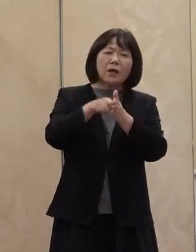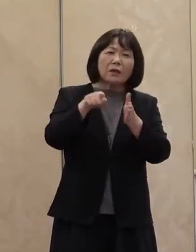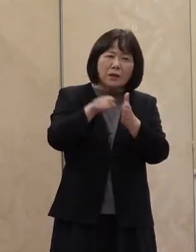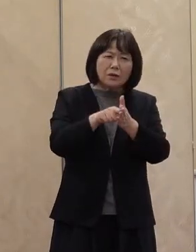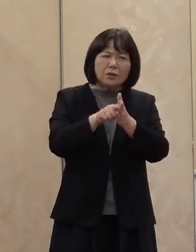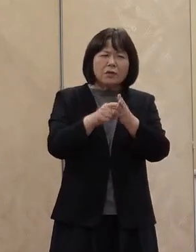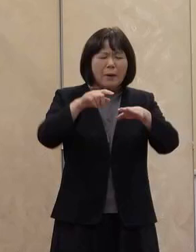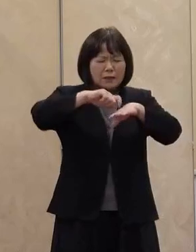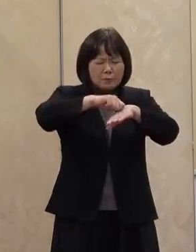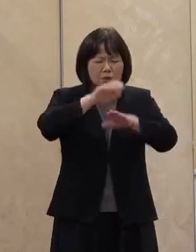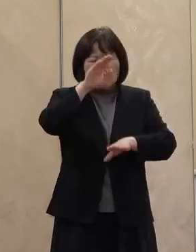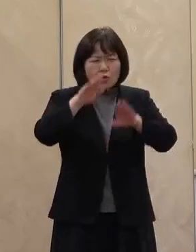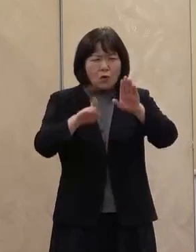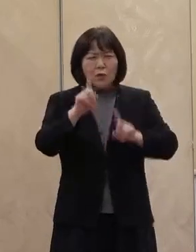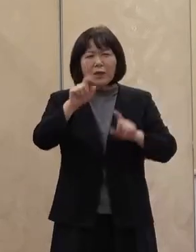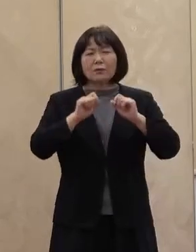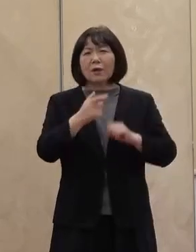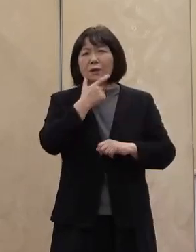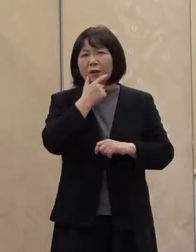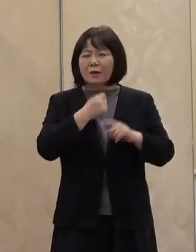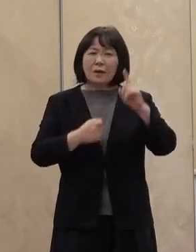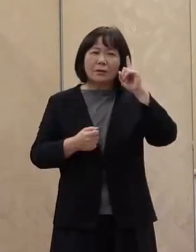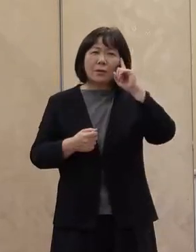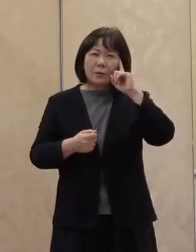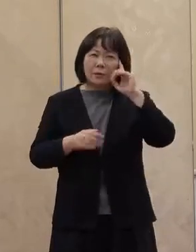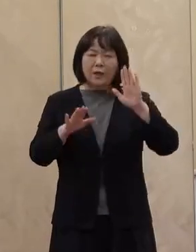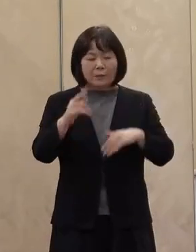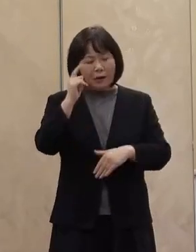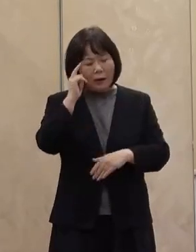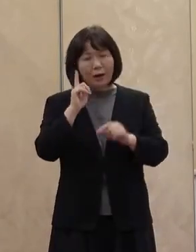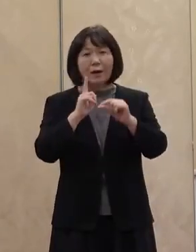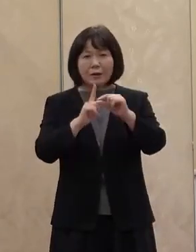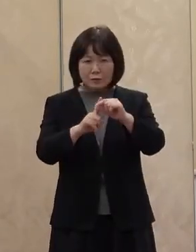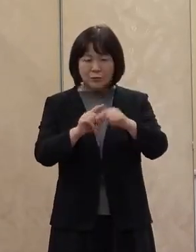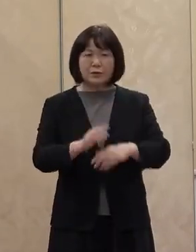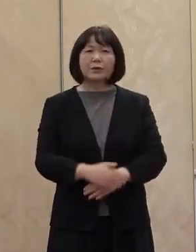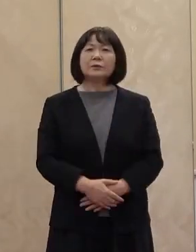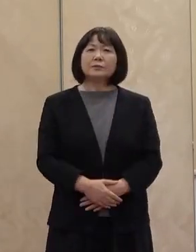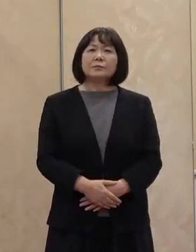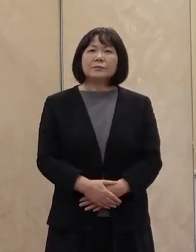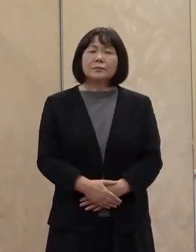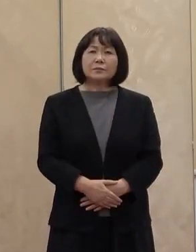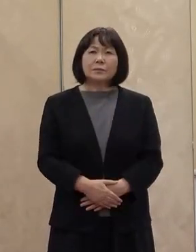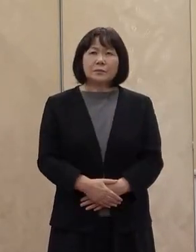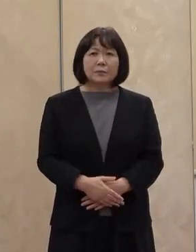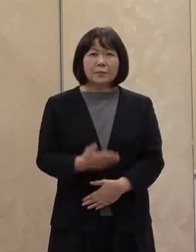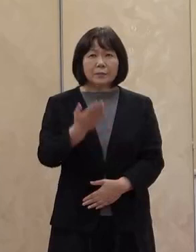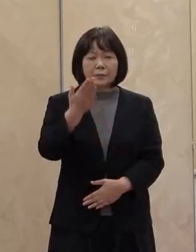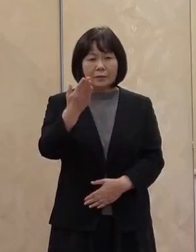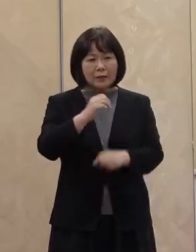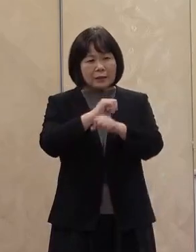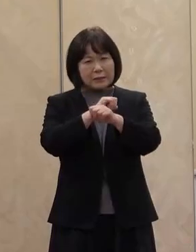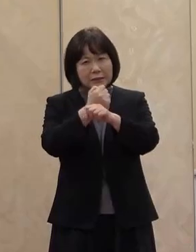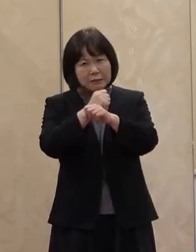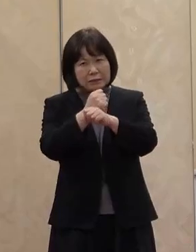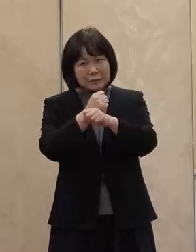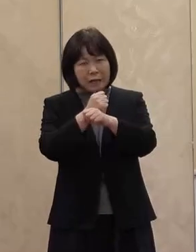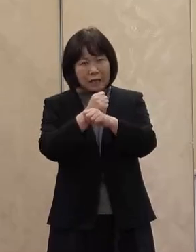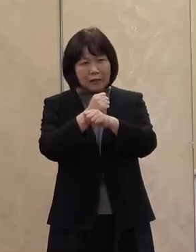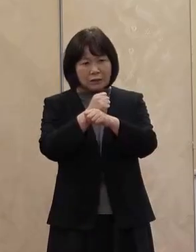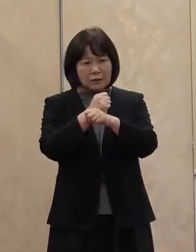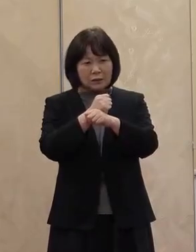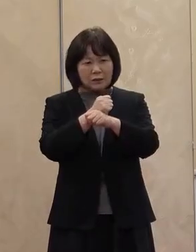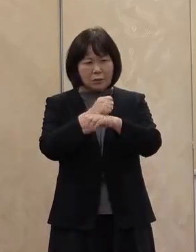況でもそれは何とかやりたいなというふうに思って今考えています。 試算のスケジュール感はいつ頃までに出るん